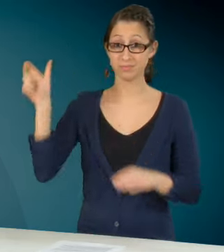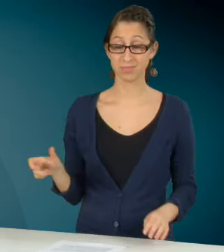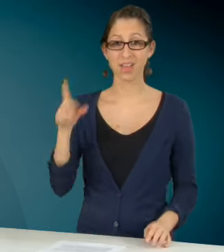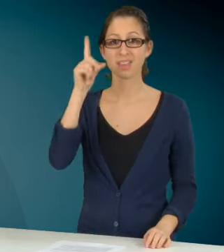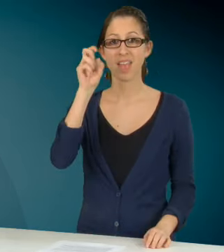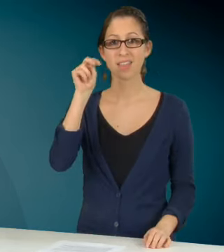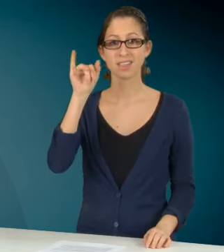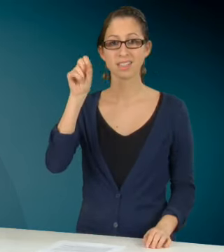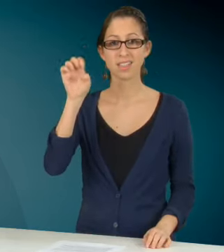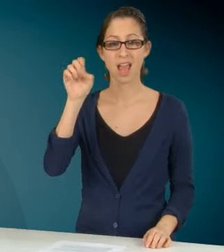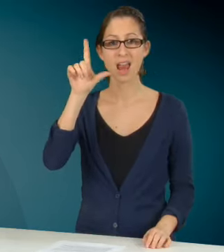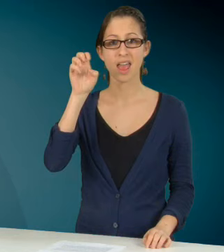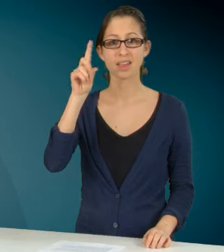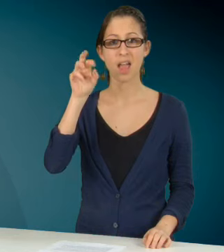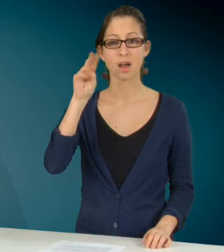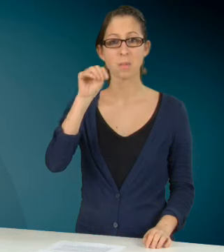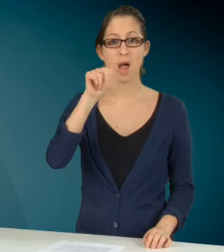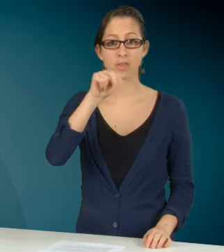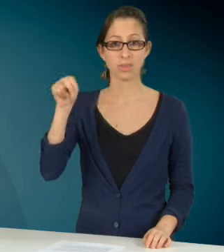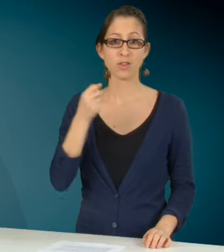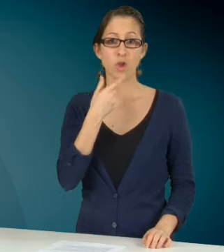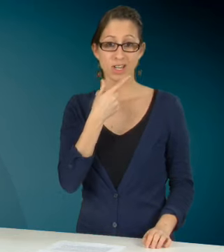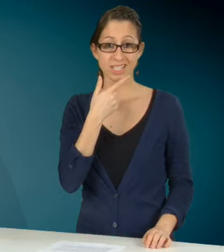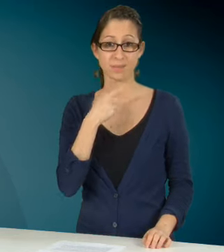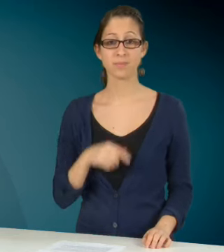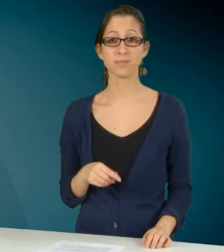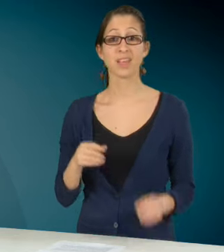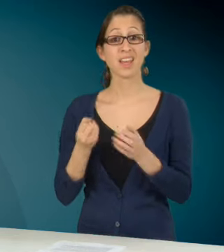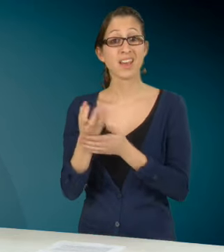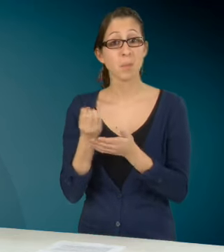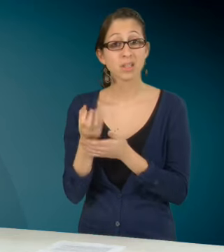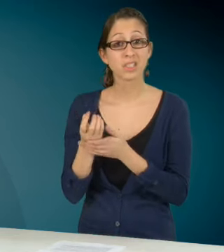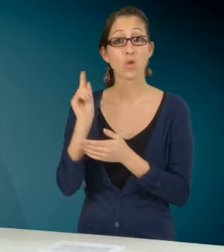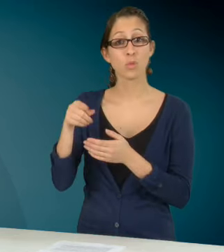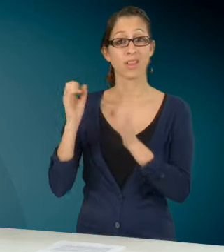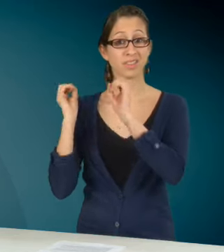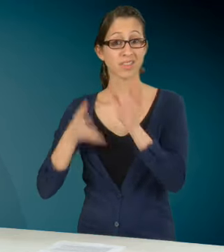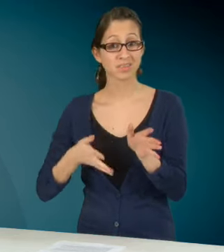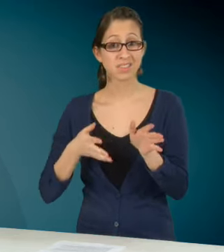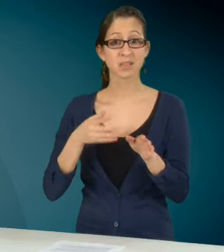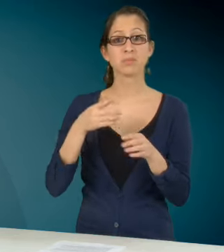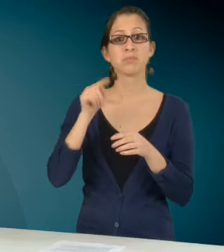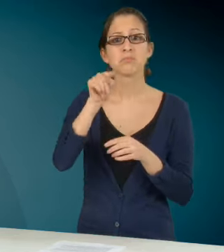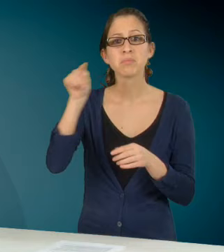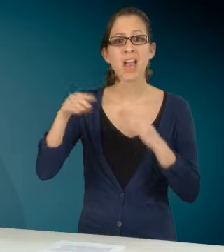denise ledermann sein weitere informationen über den dfb und die angemeldeten